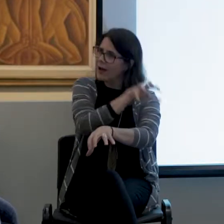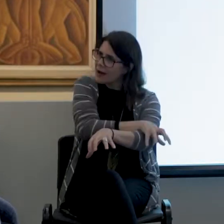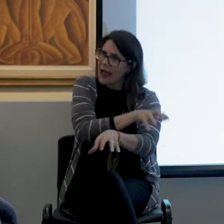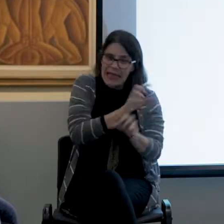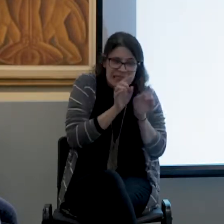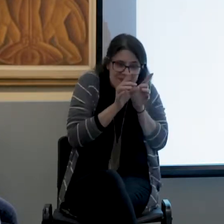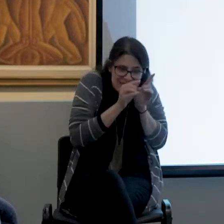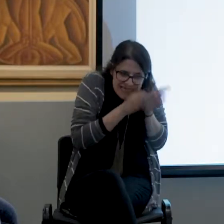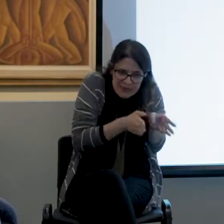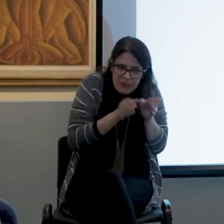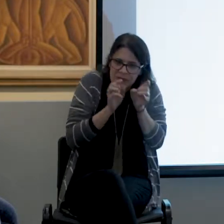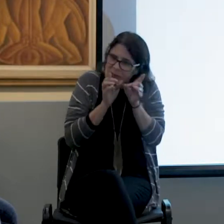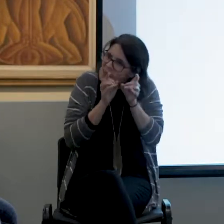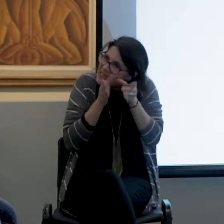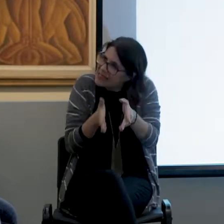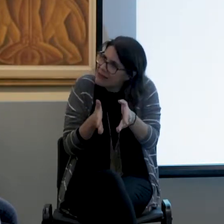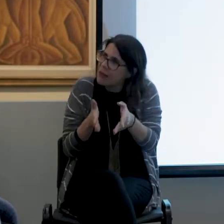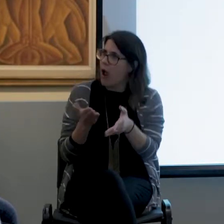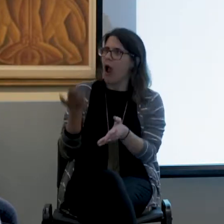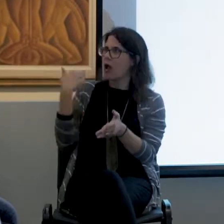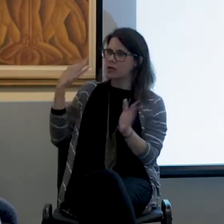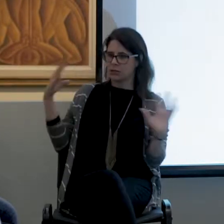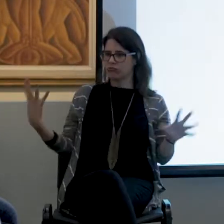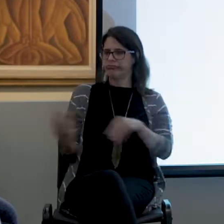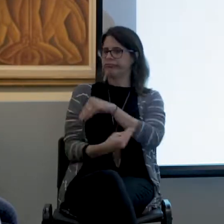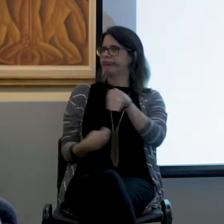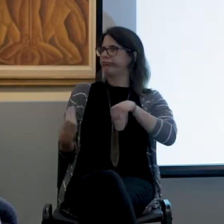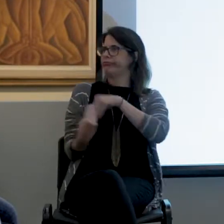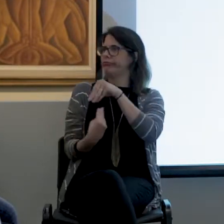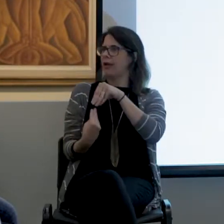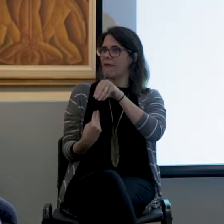se radicalizando, foram se separando, né?